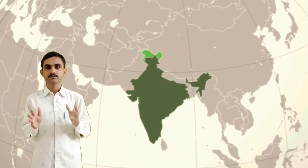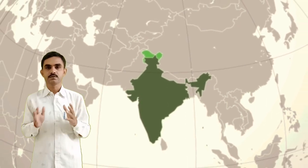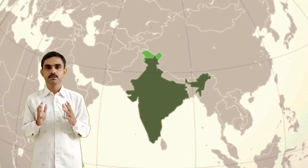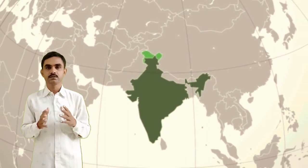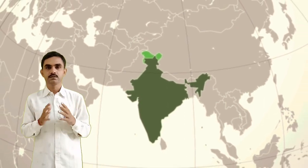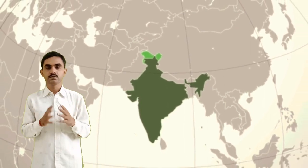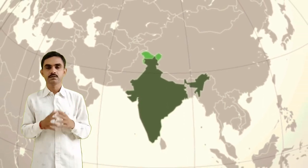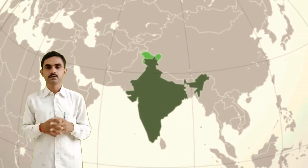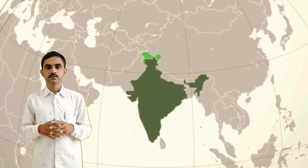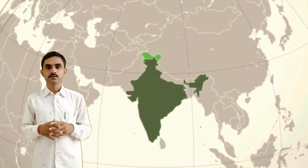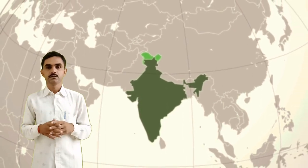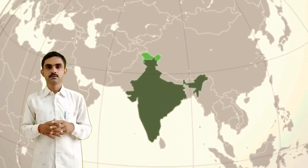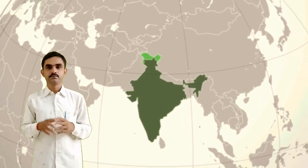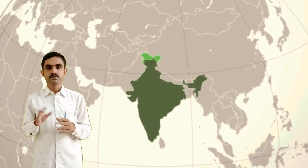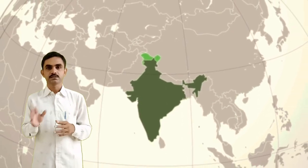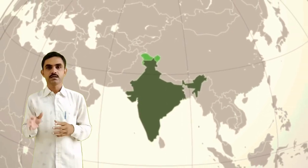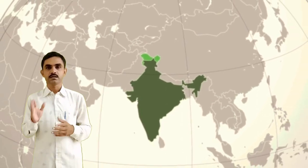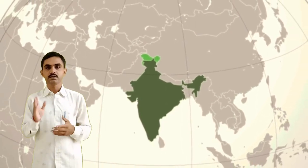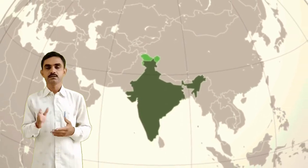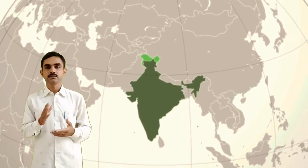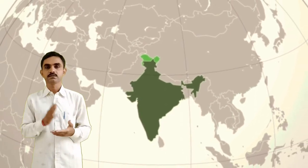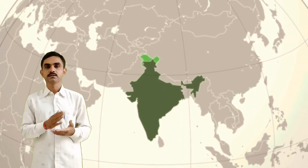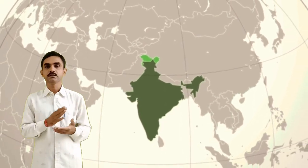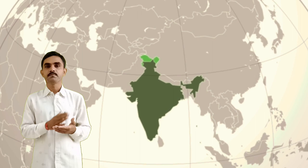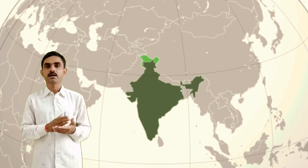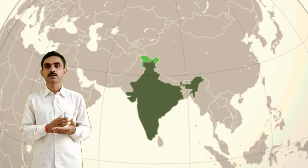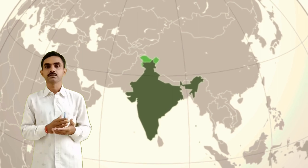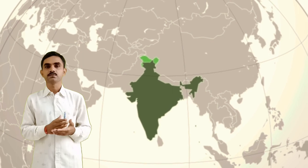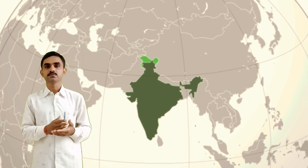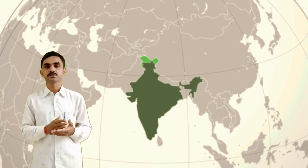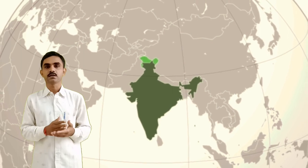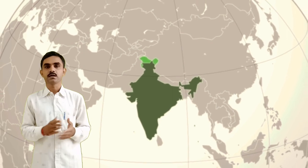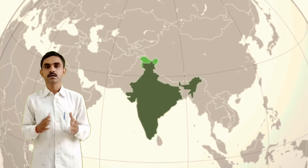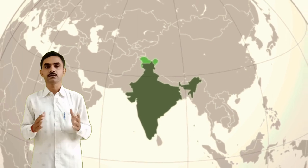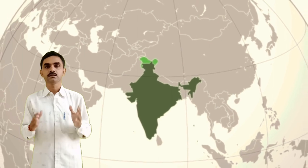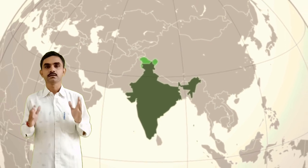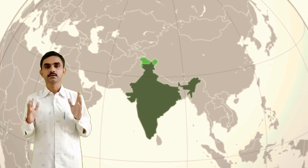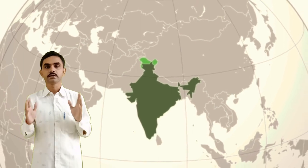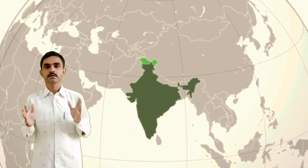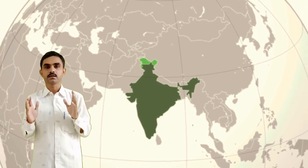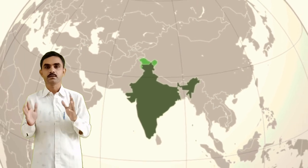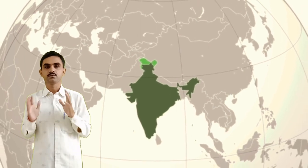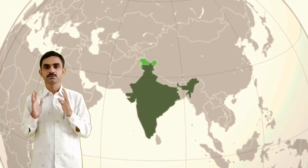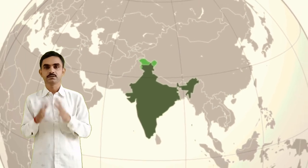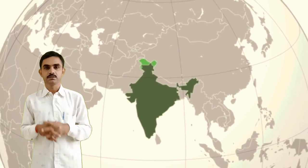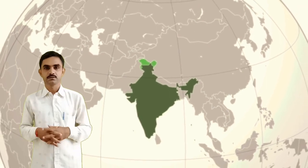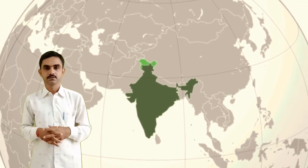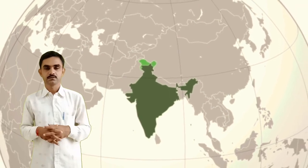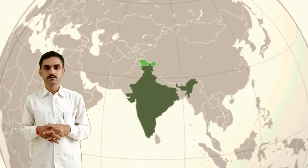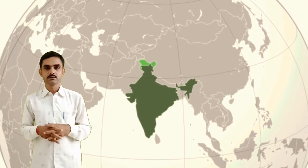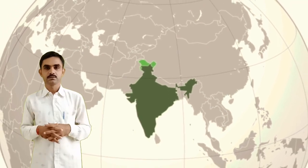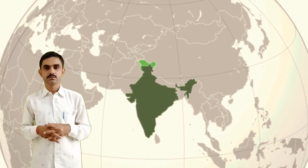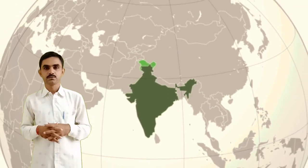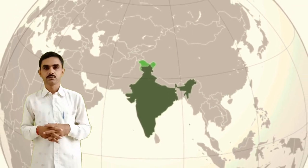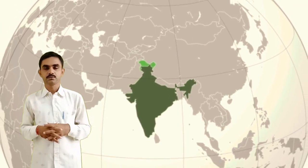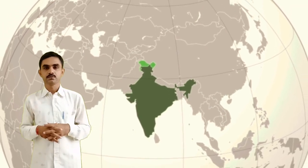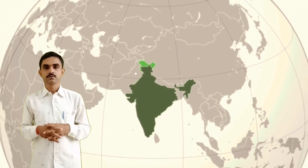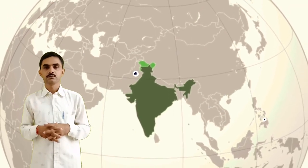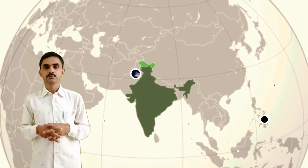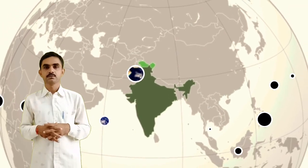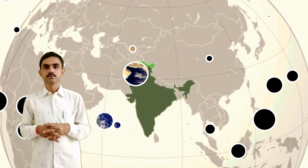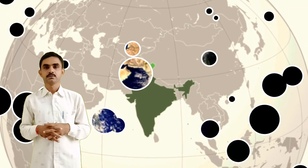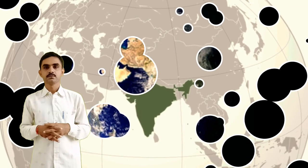આખા વિશ્વની અંદર વિસ્તારની દ્રષ્ટિએ ભારતનું સ્થાન કેટલામું છે, તો